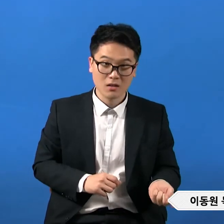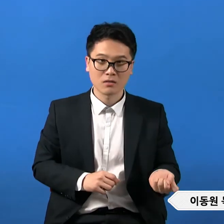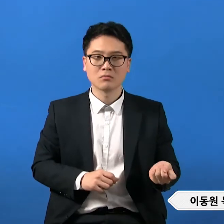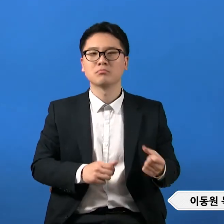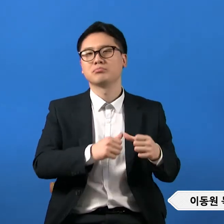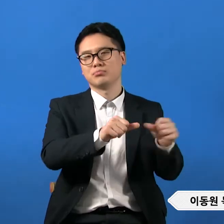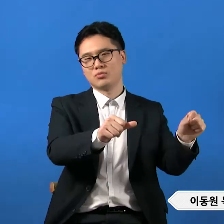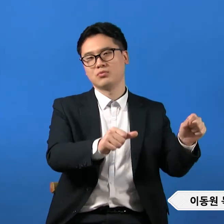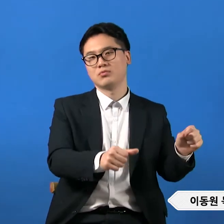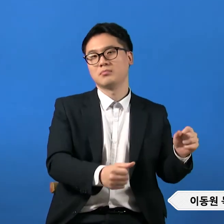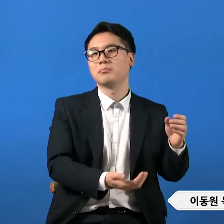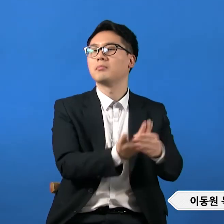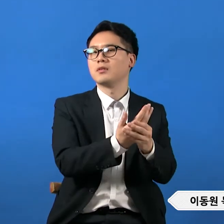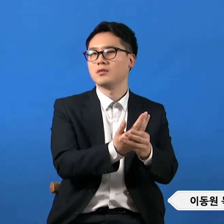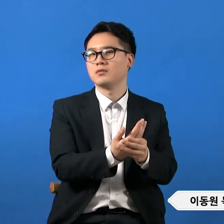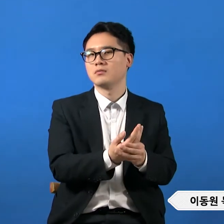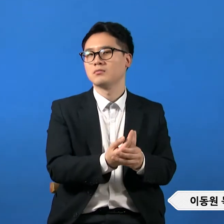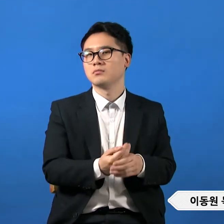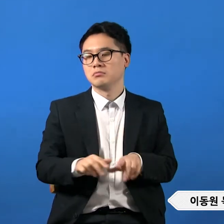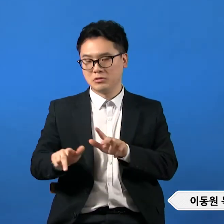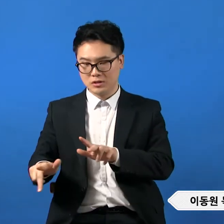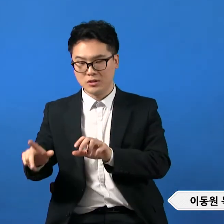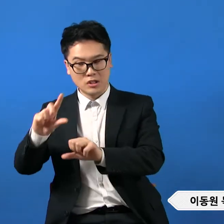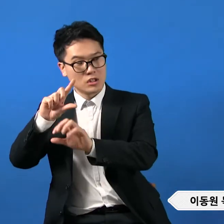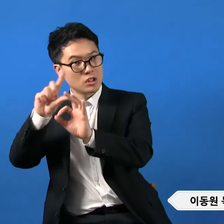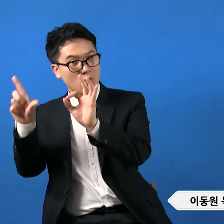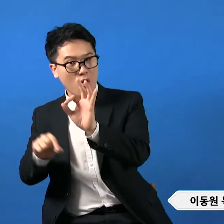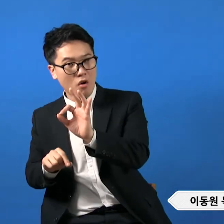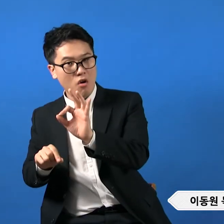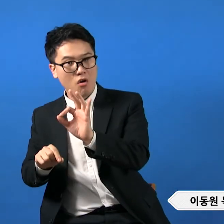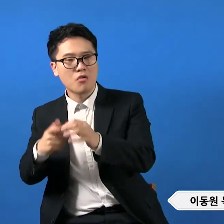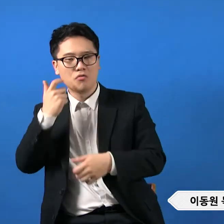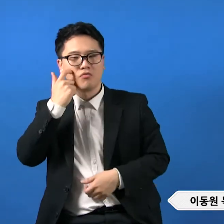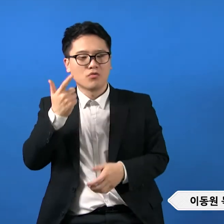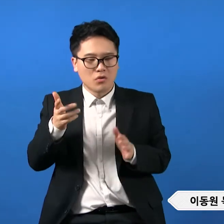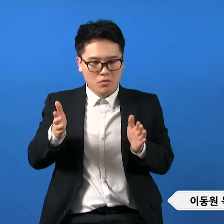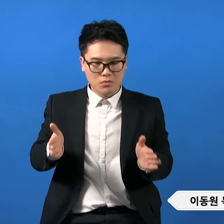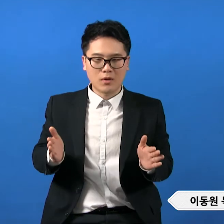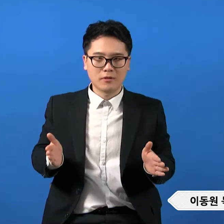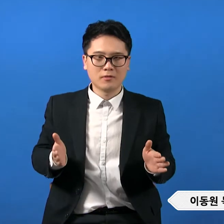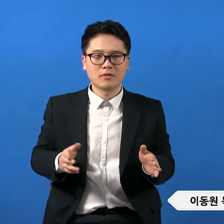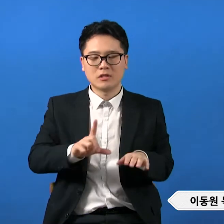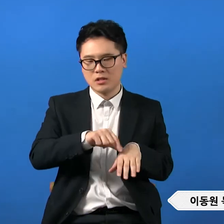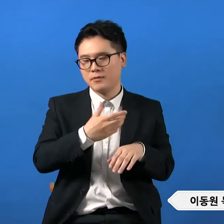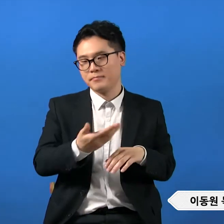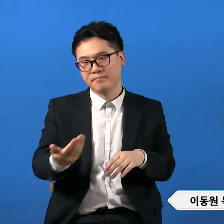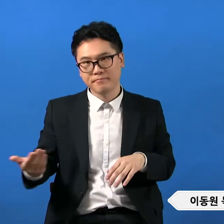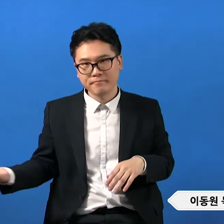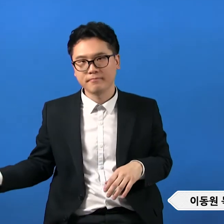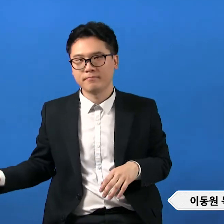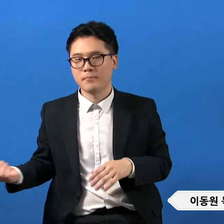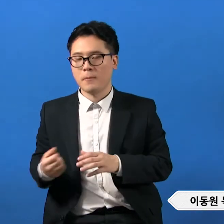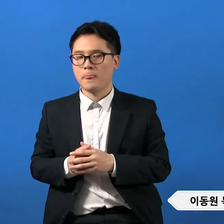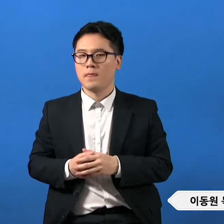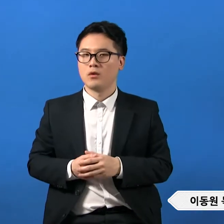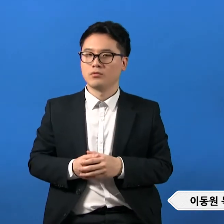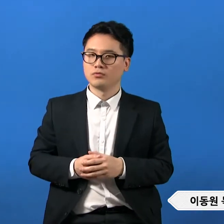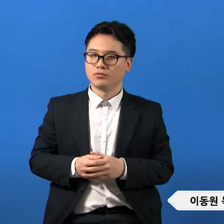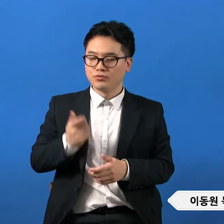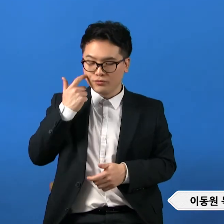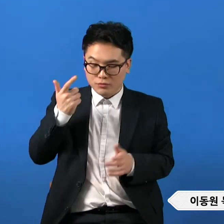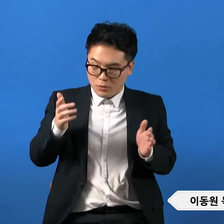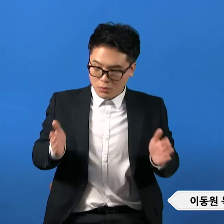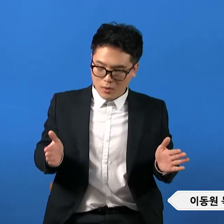6개월 지나간 거예요, 이제. 자, 그 6개월 되는 그 시점에서 10월 7일 날 조각들을 다